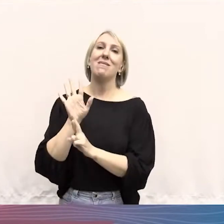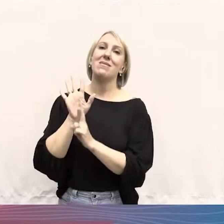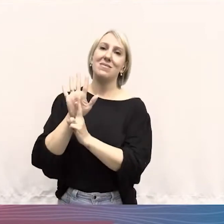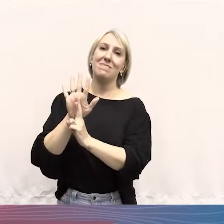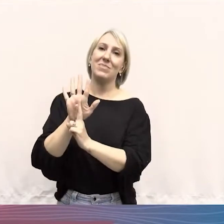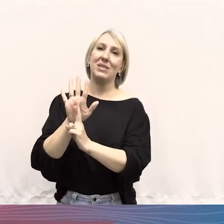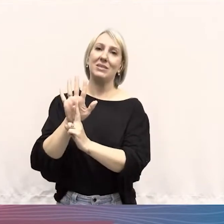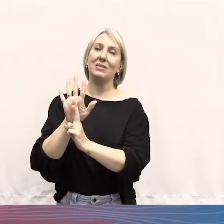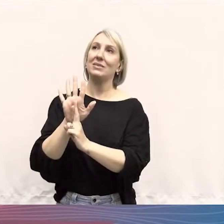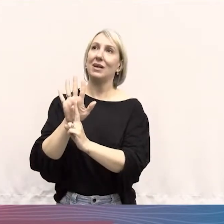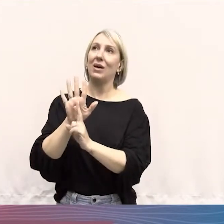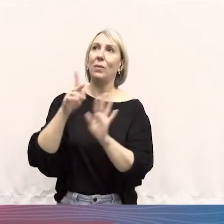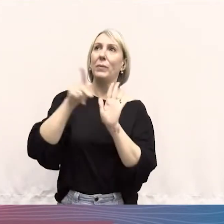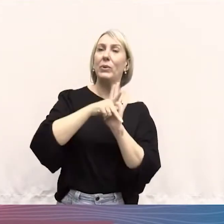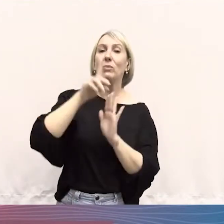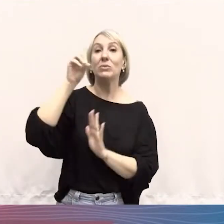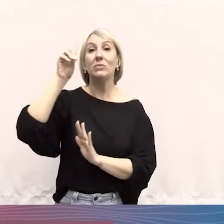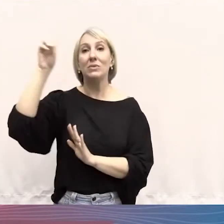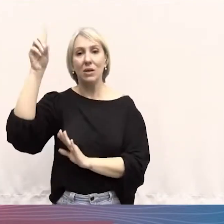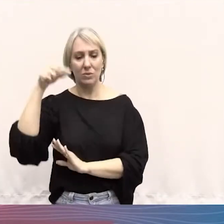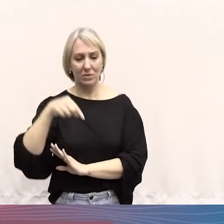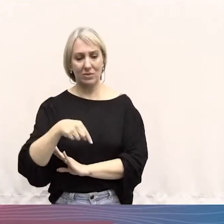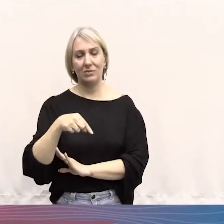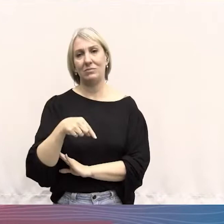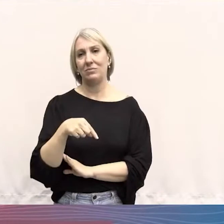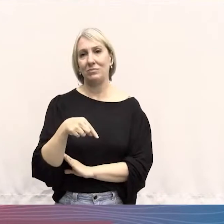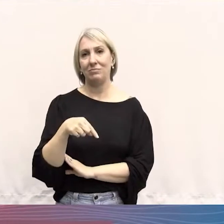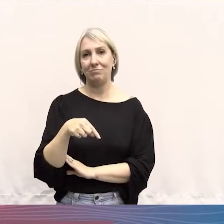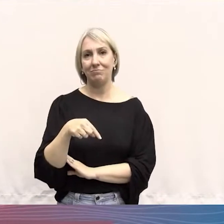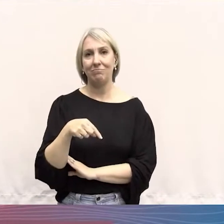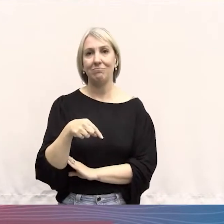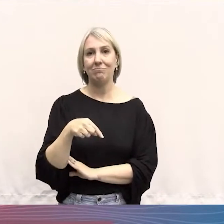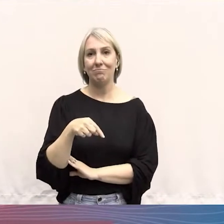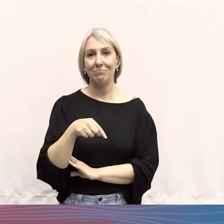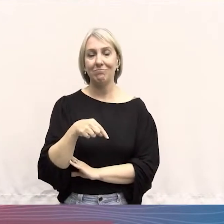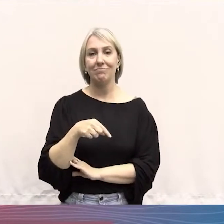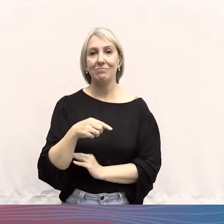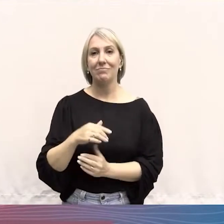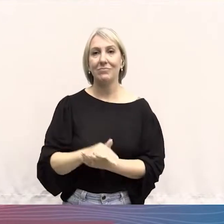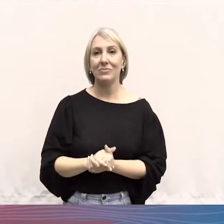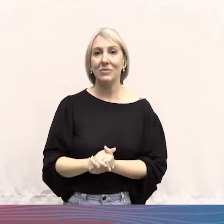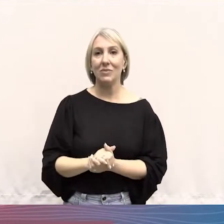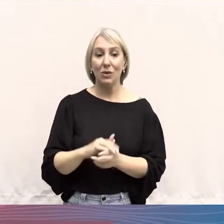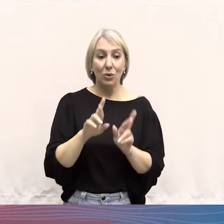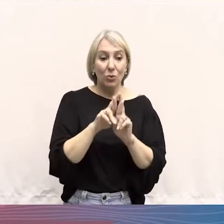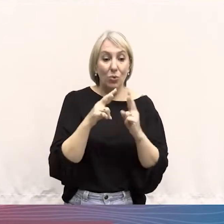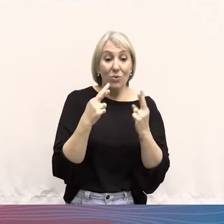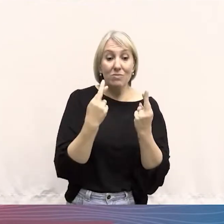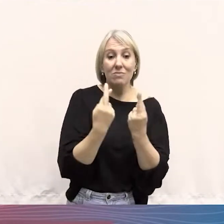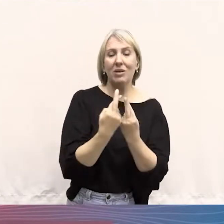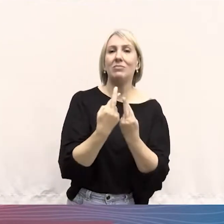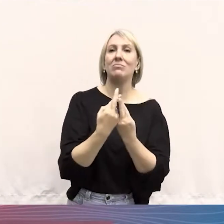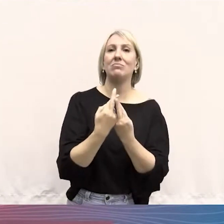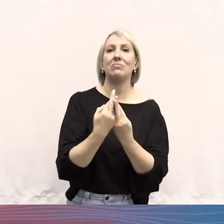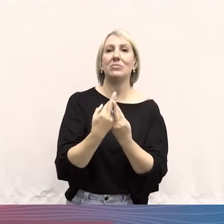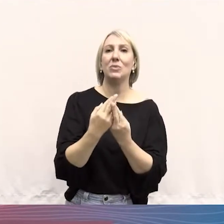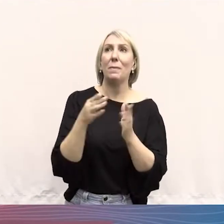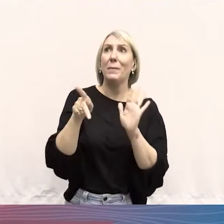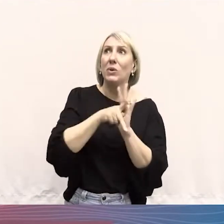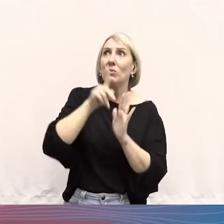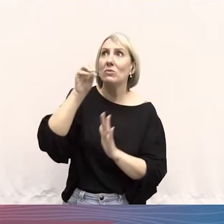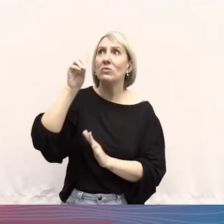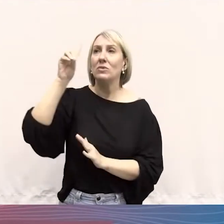representante de Deus aqui na terra. Representante do reino de Deus aqui na